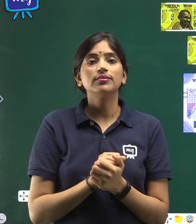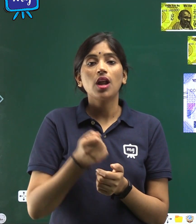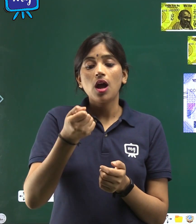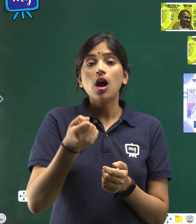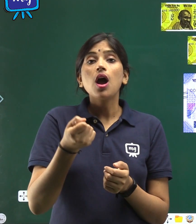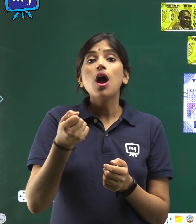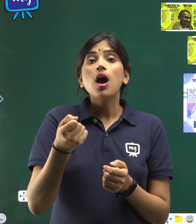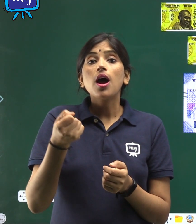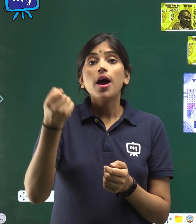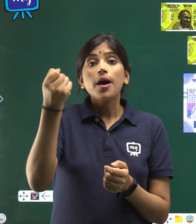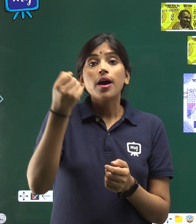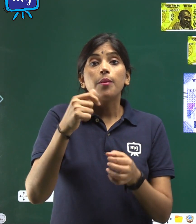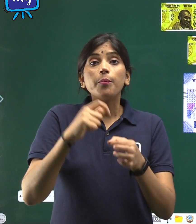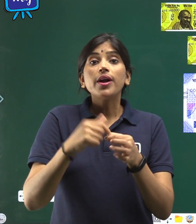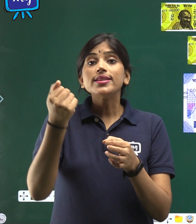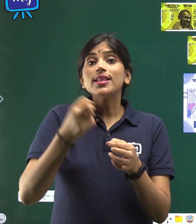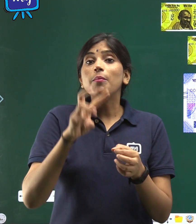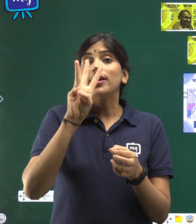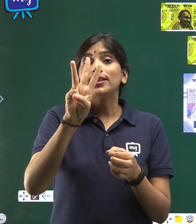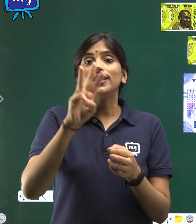प्रश्न नंबर 3।